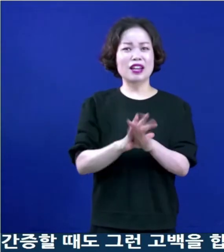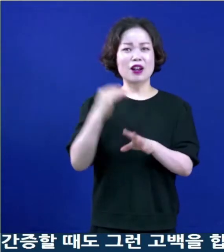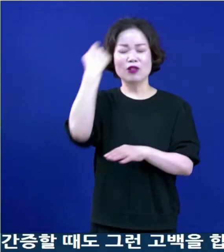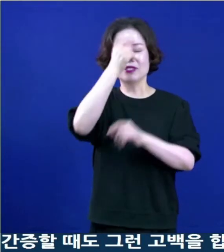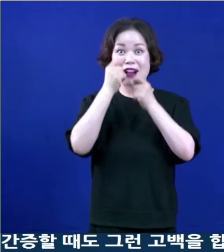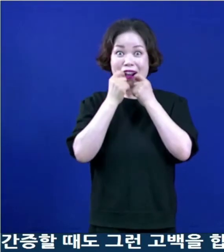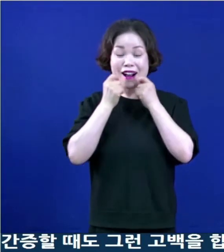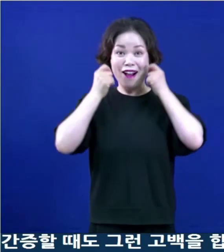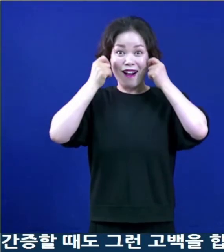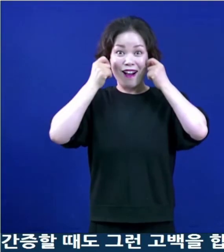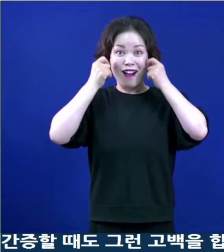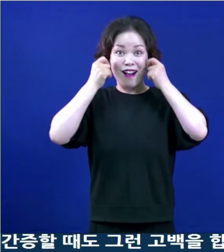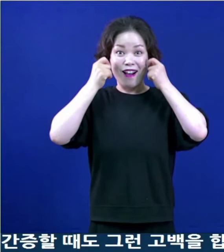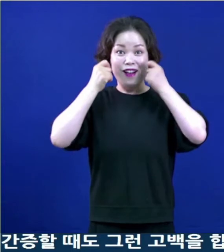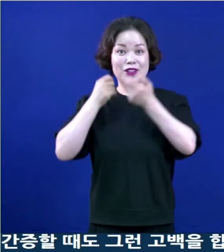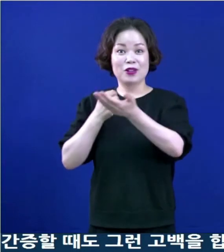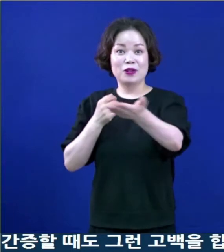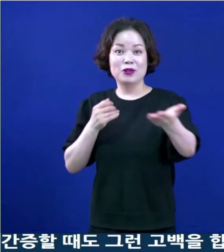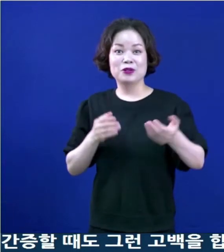보입니다. 여러분,